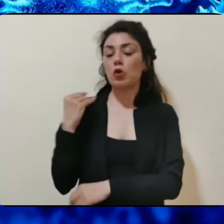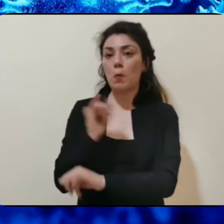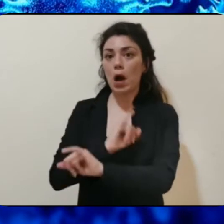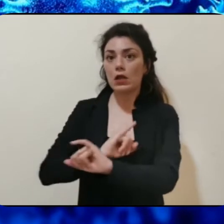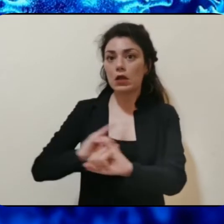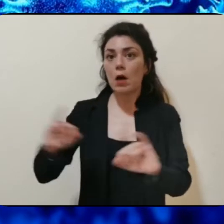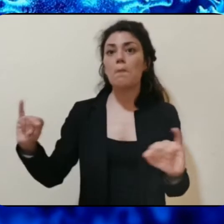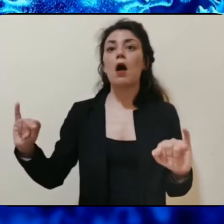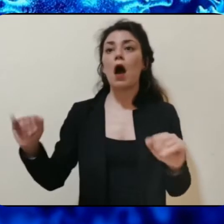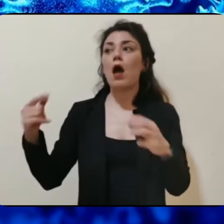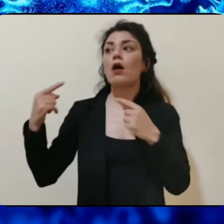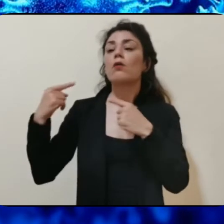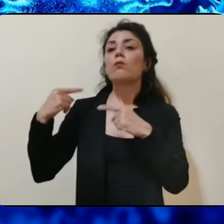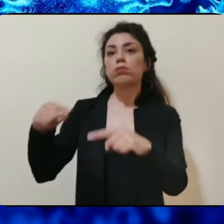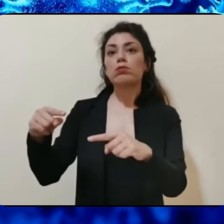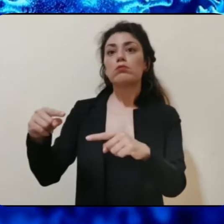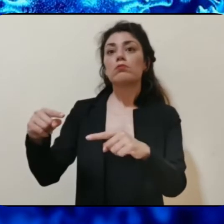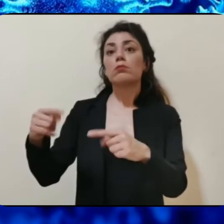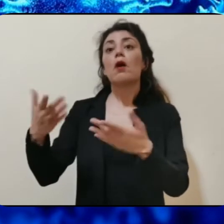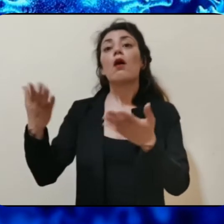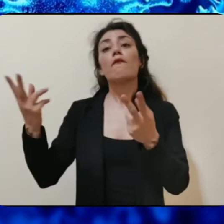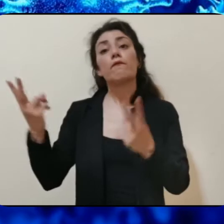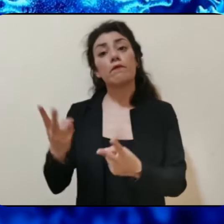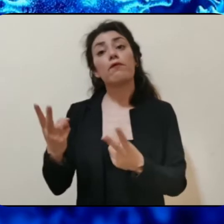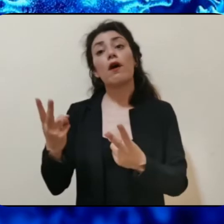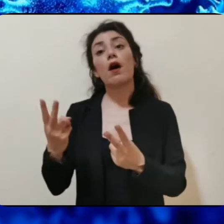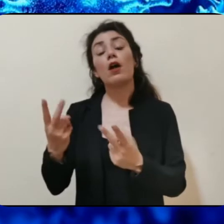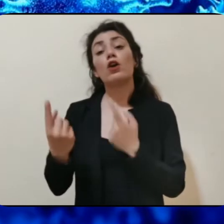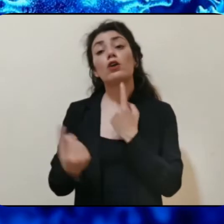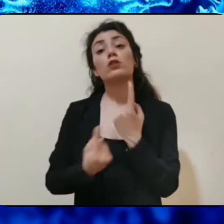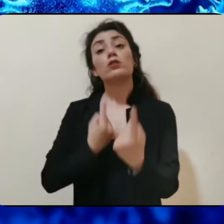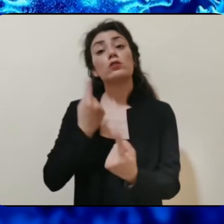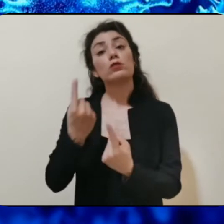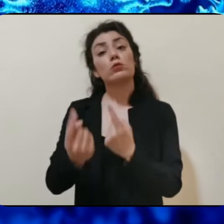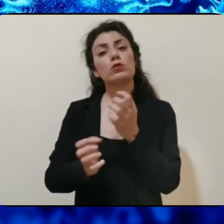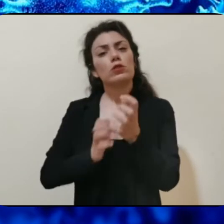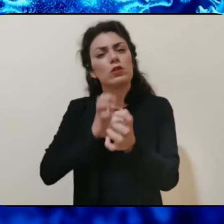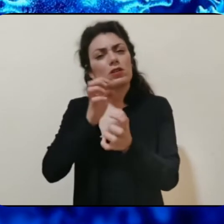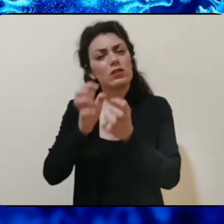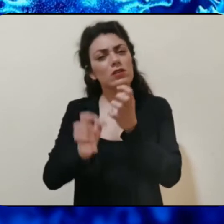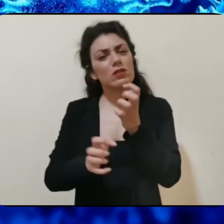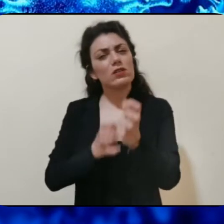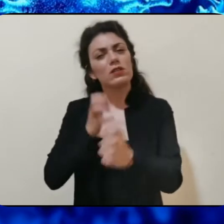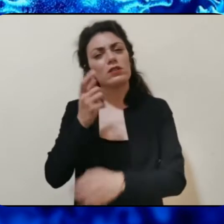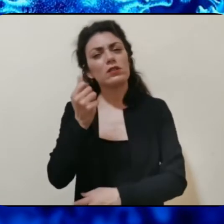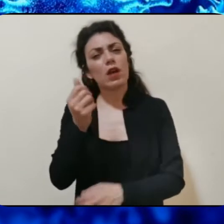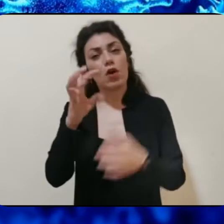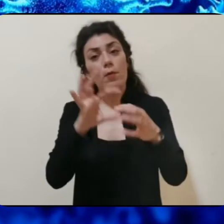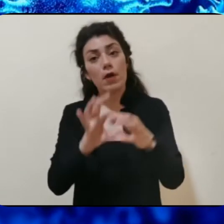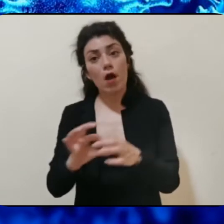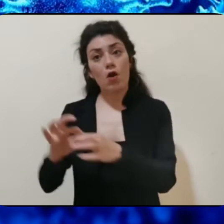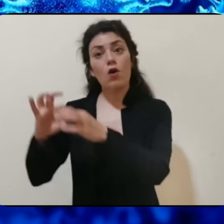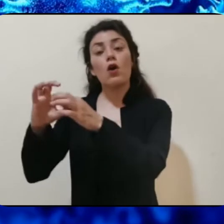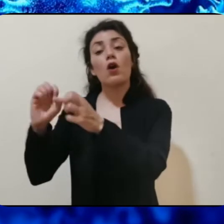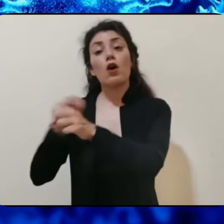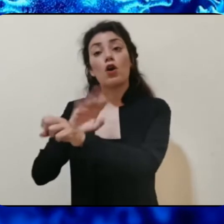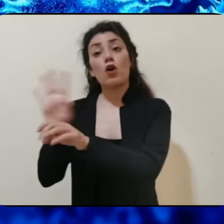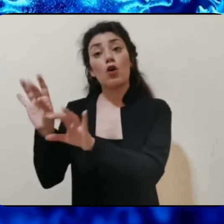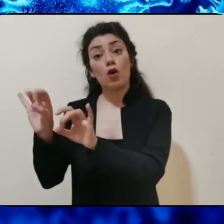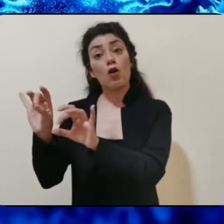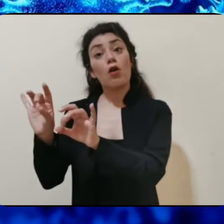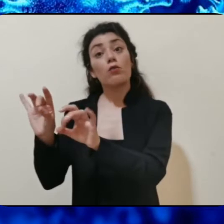di un aiuto da parte della pubblica amministrazione, ma che a causa della crisi anche economica